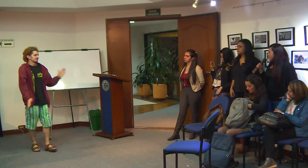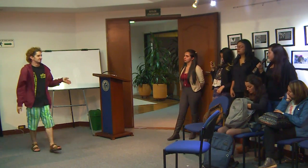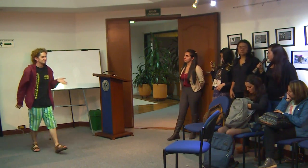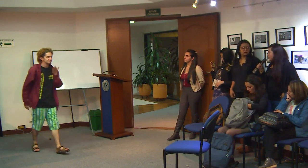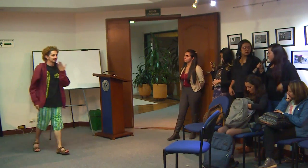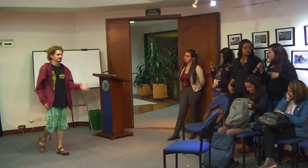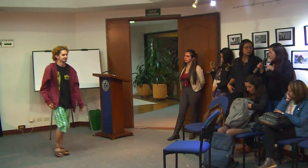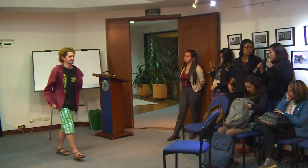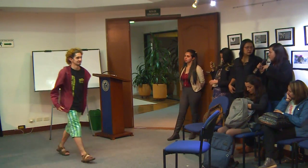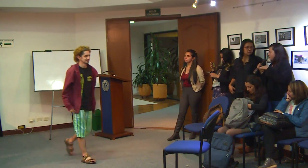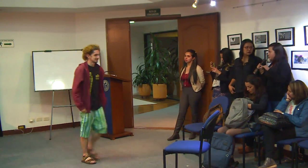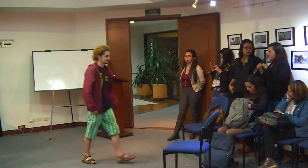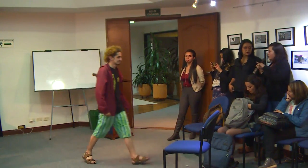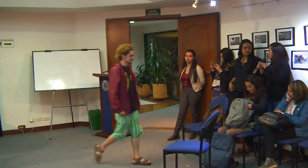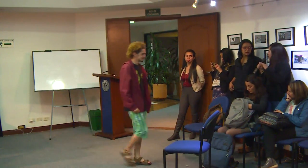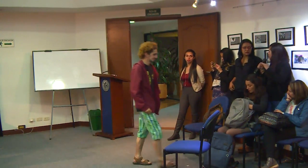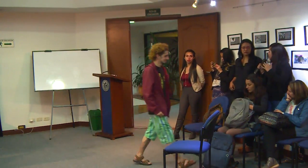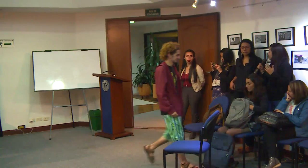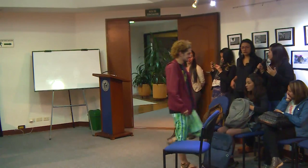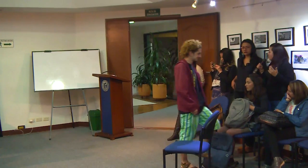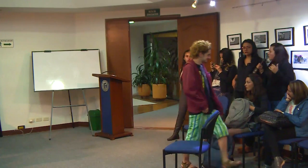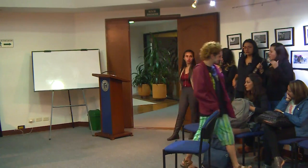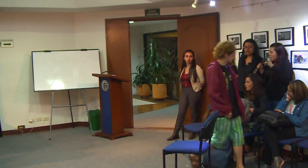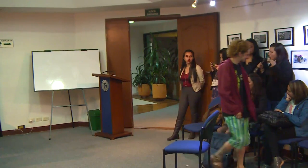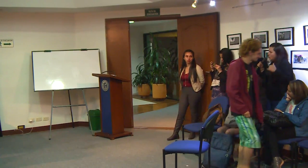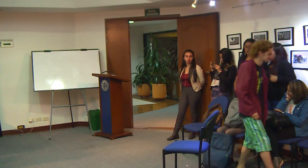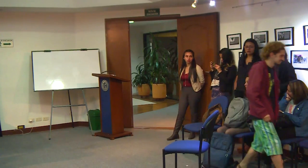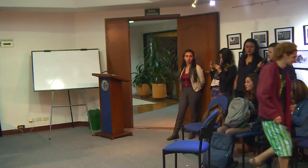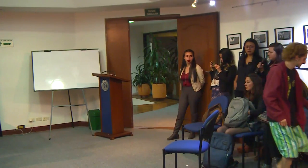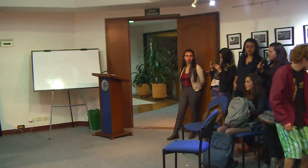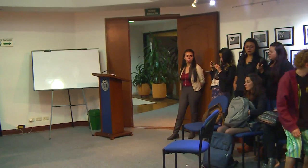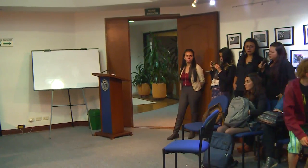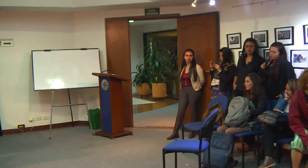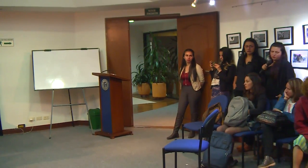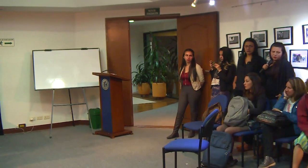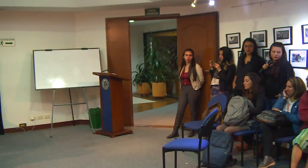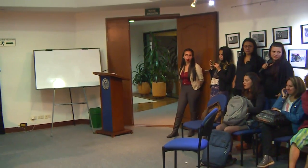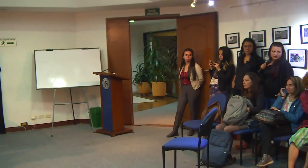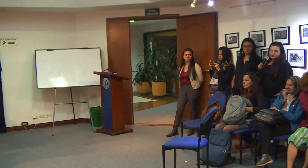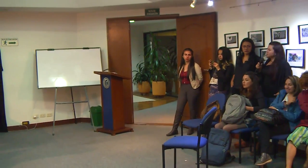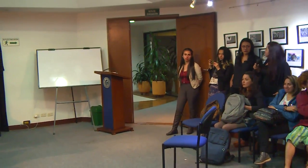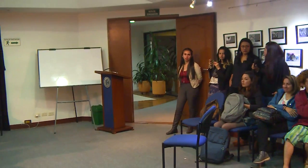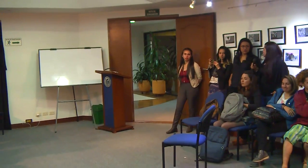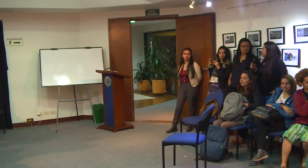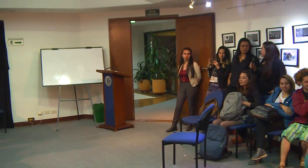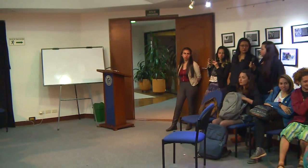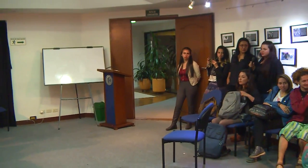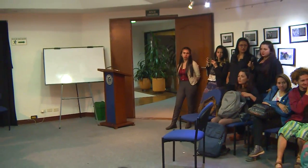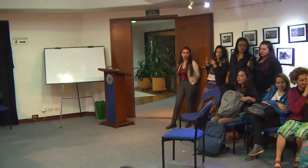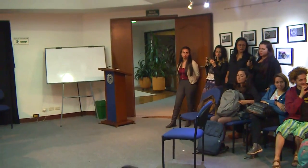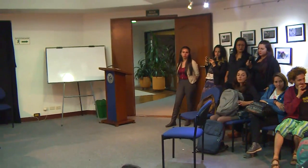que hay que hacer una reflexión con respecto a la universidad, a la posición como universidad.